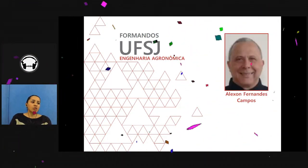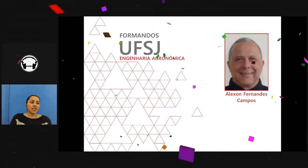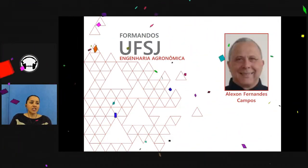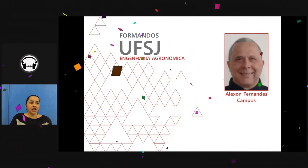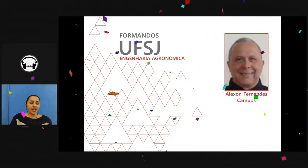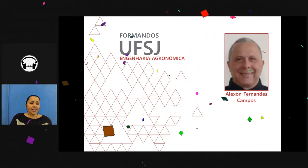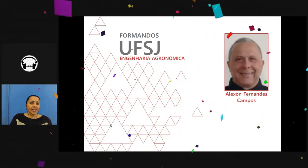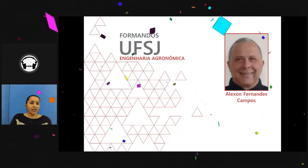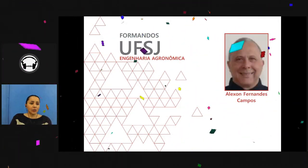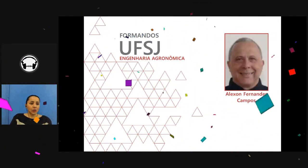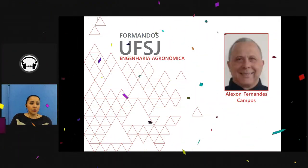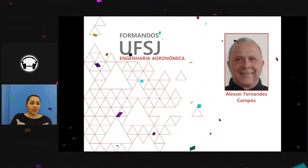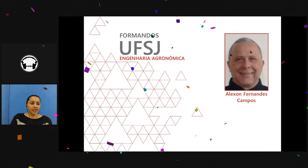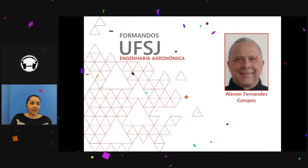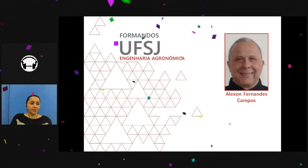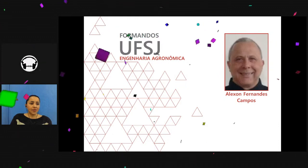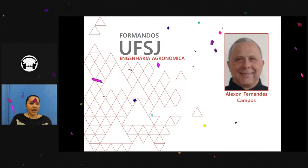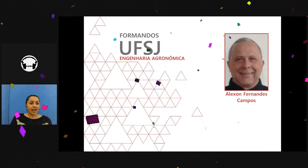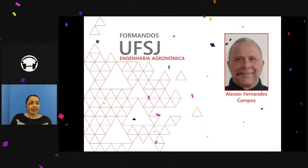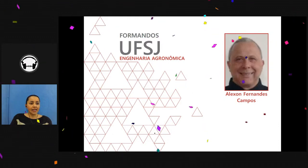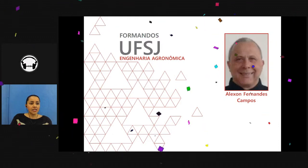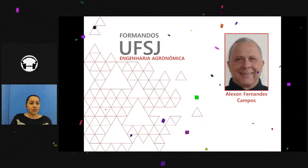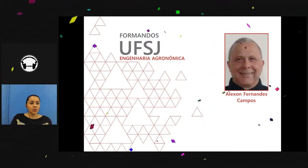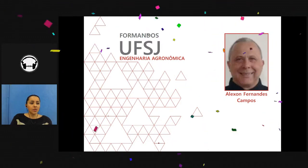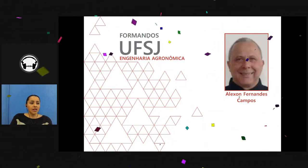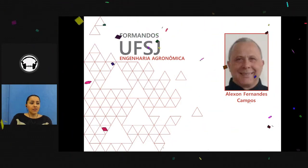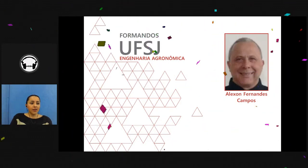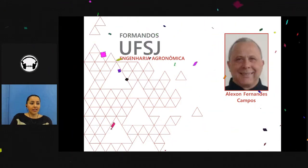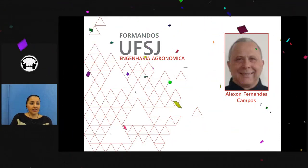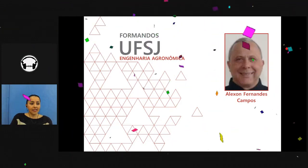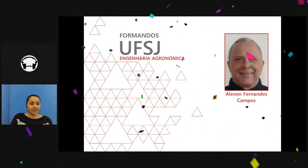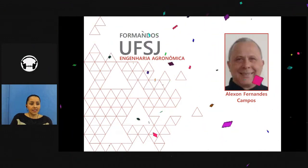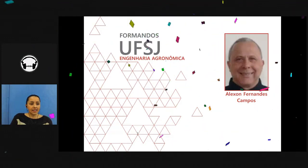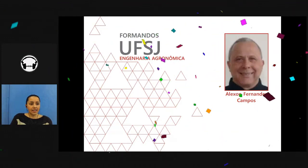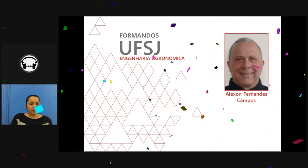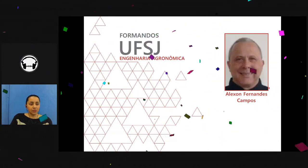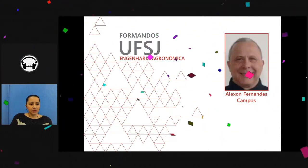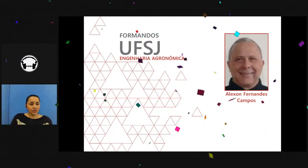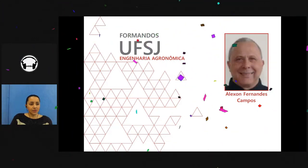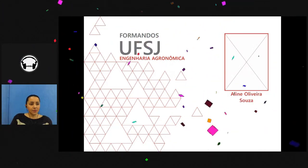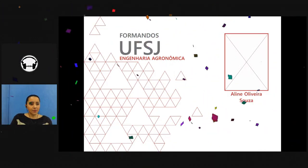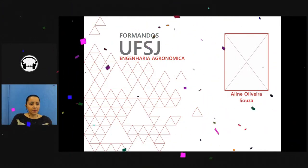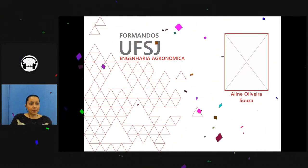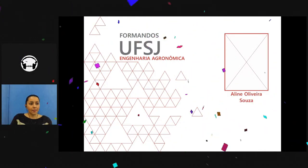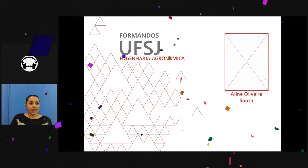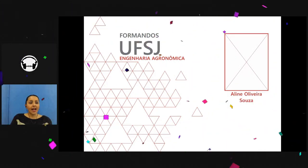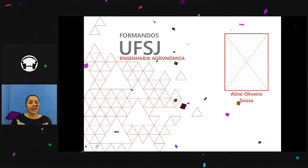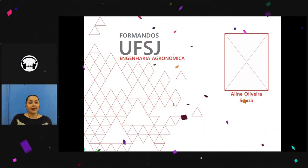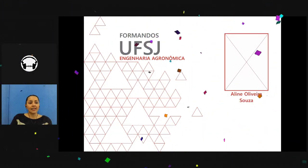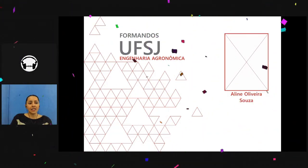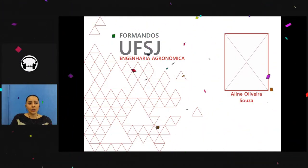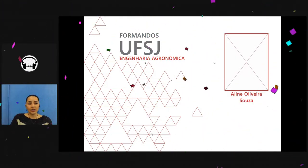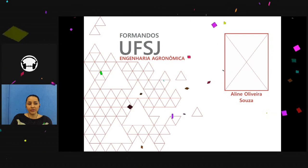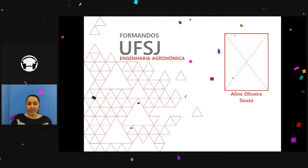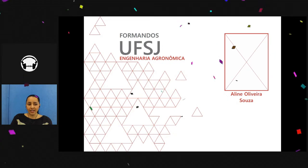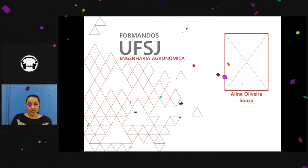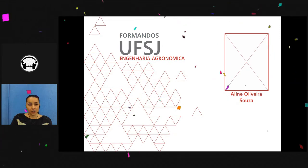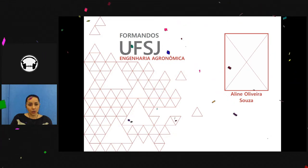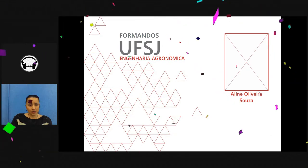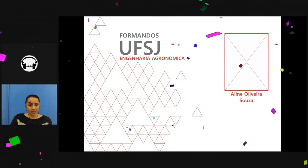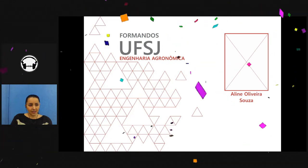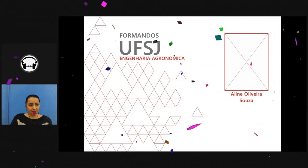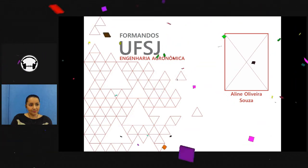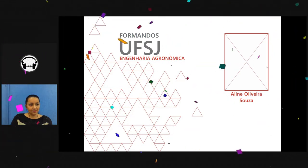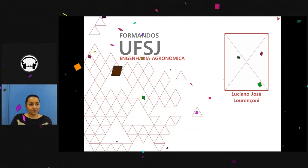No curso de Engenharia Agronômica, Alexson Fernandes Campos, Aline